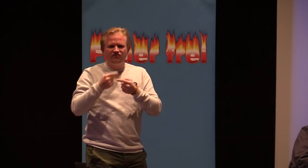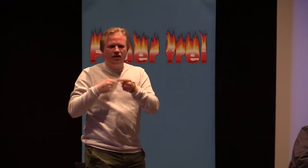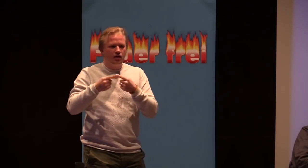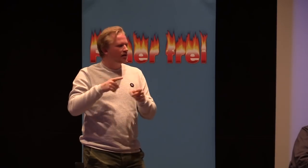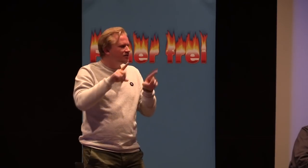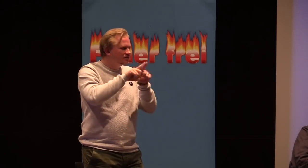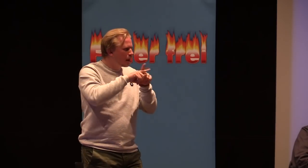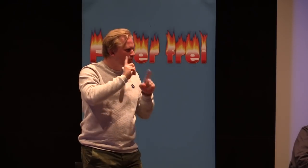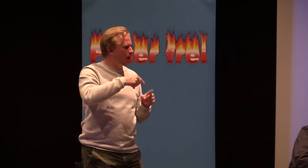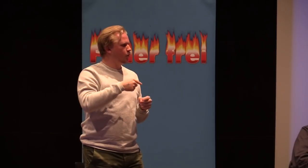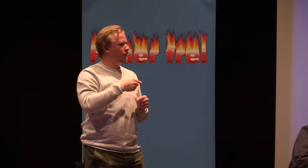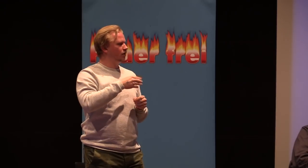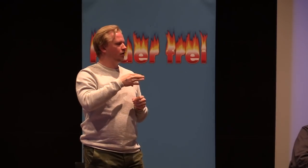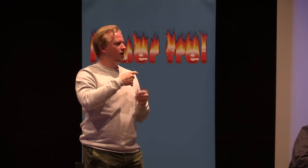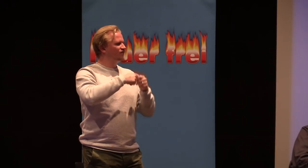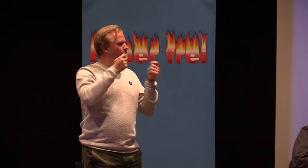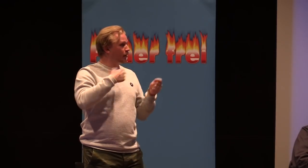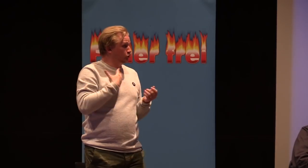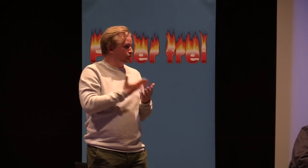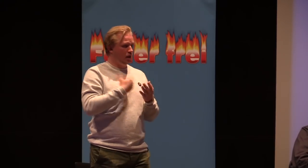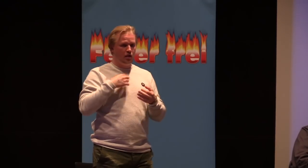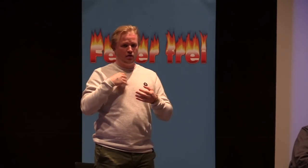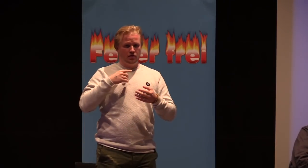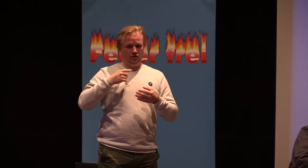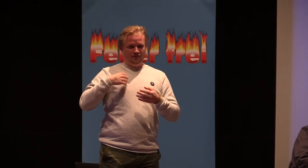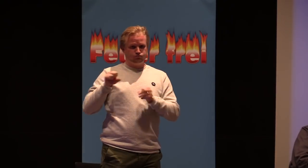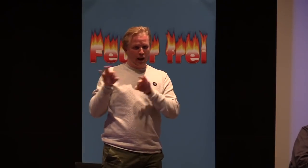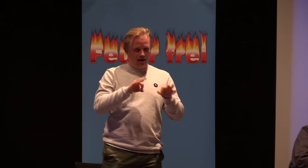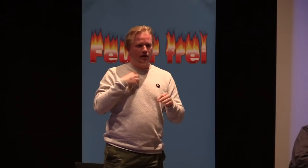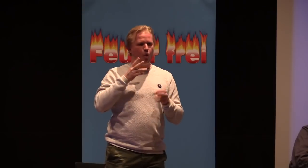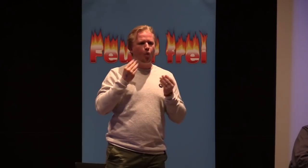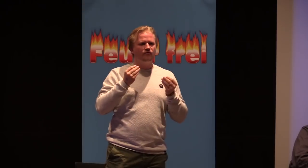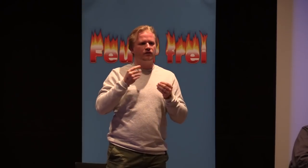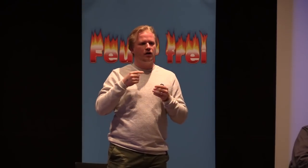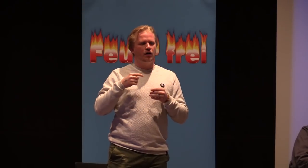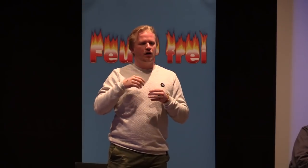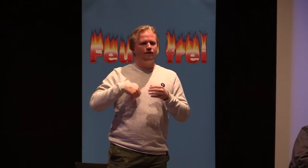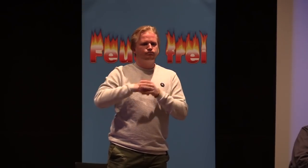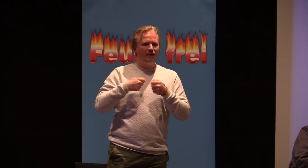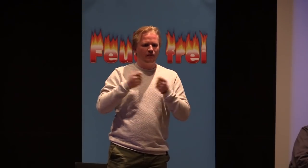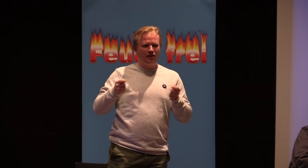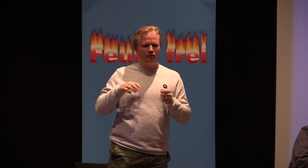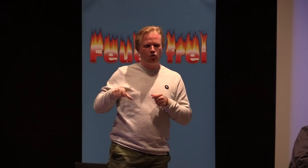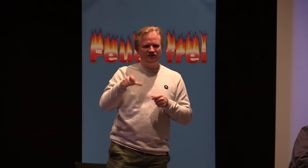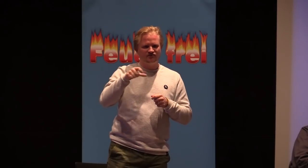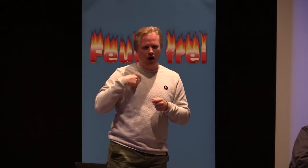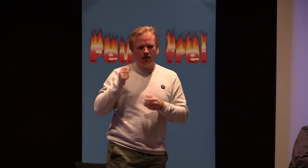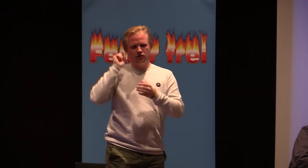damit weiter, wie gehe ich mit dem ganzen Thema Wissenstransfer um, wie vermittle ich das an meine Mitglieder, an andere